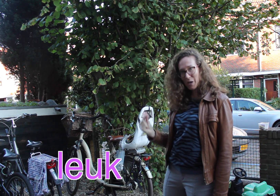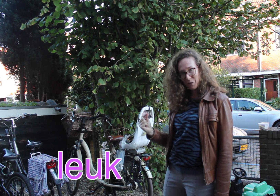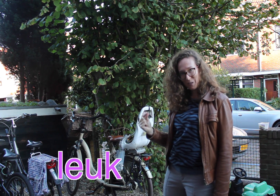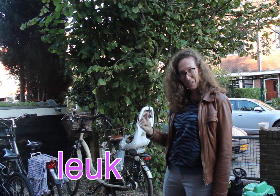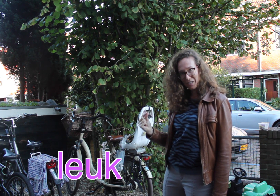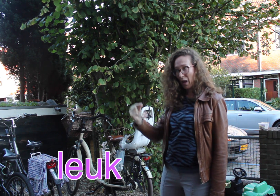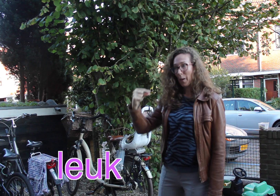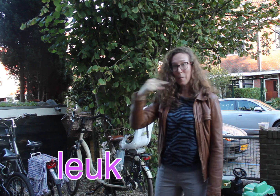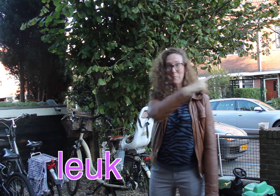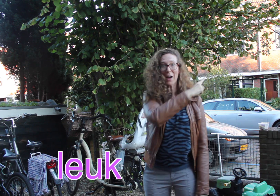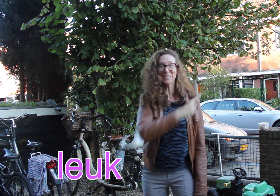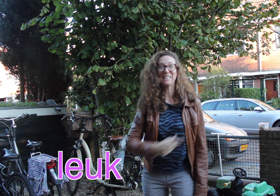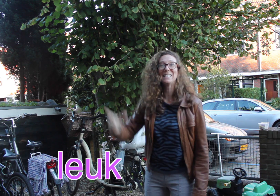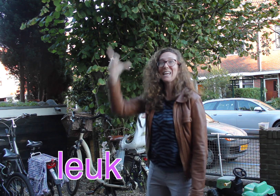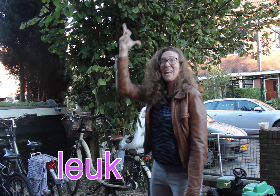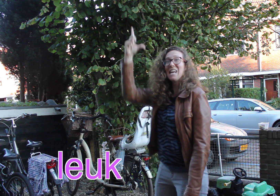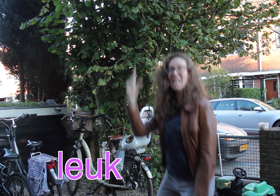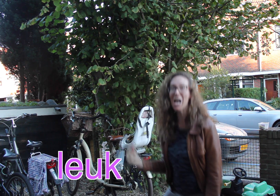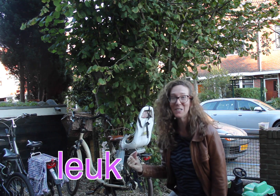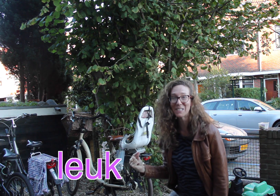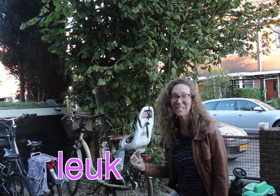Leuk. Buiten is het leuk.